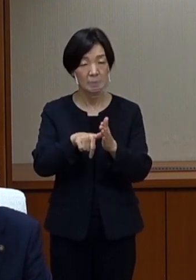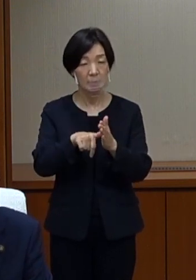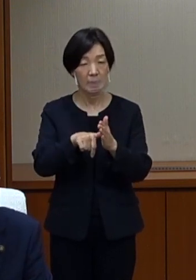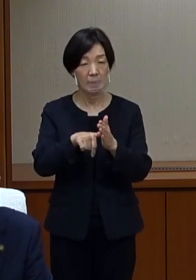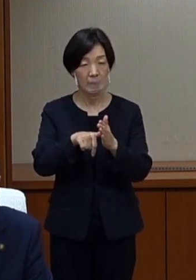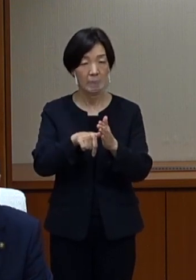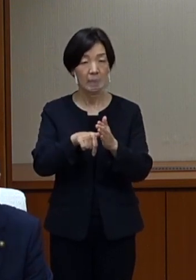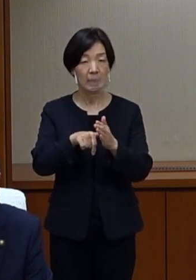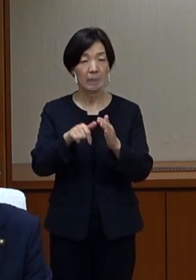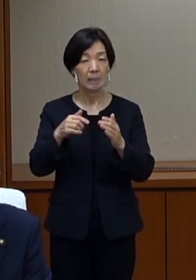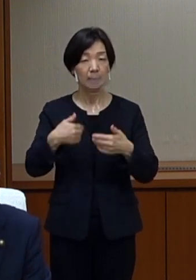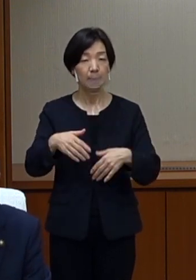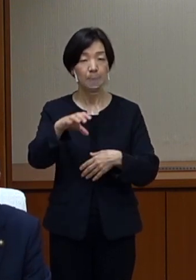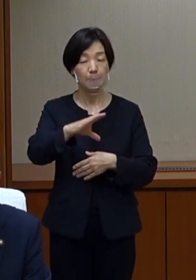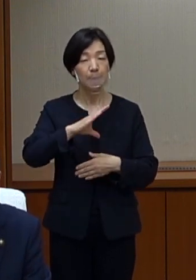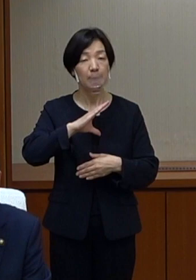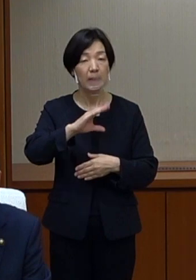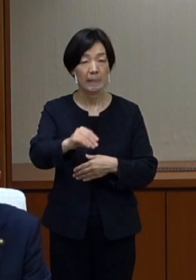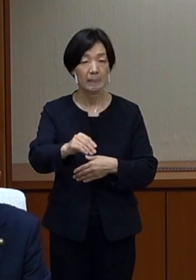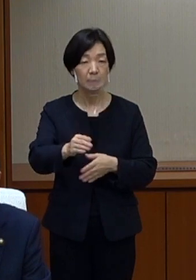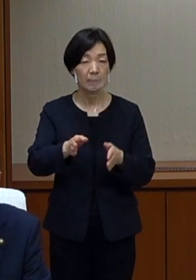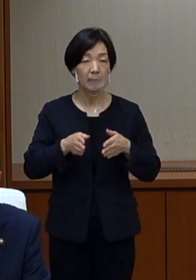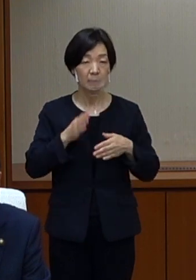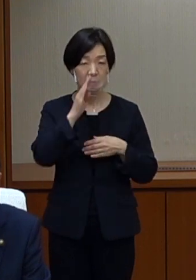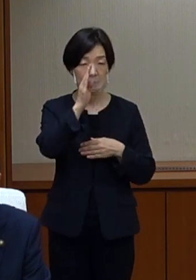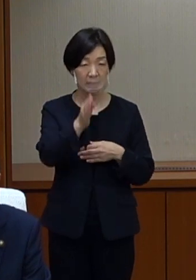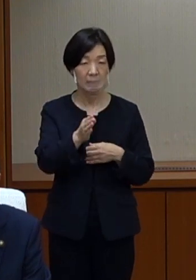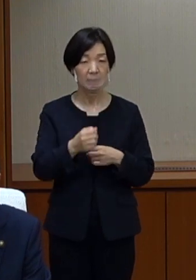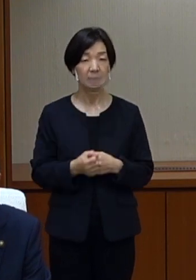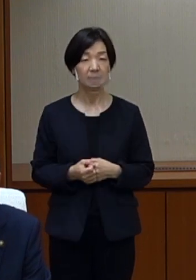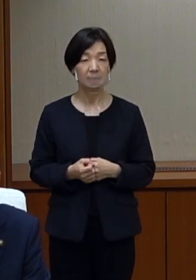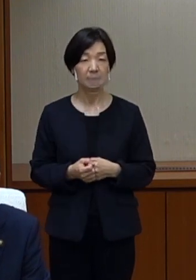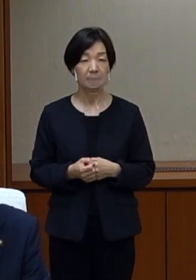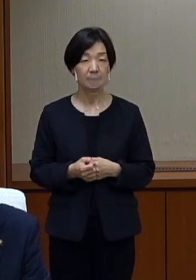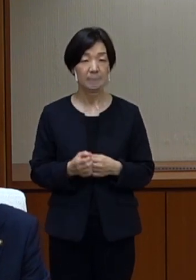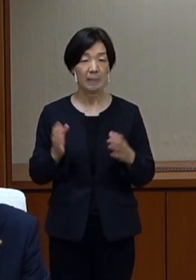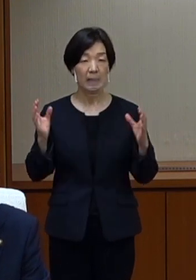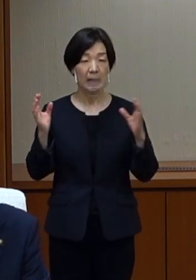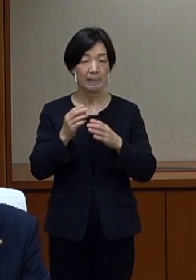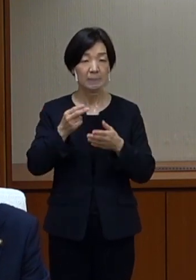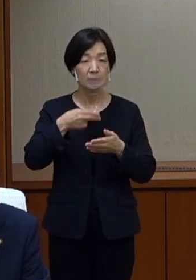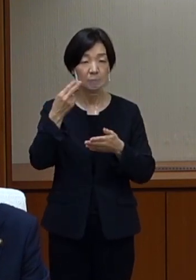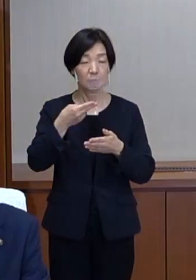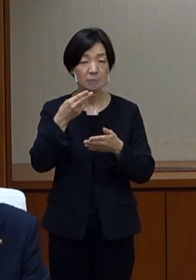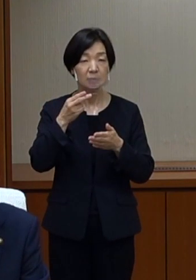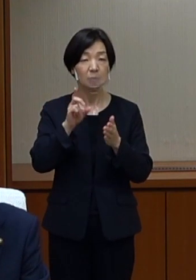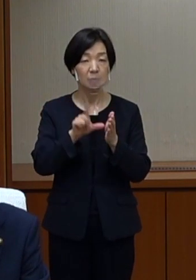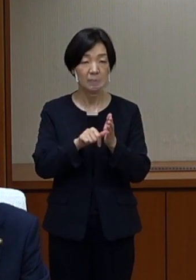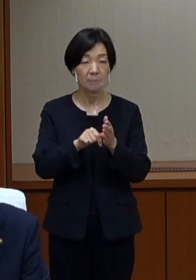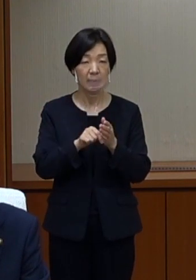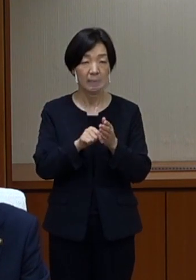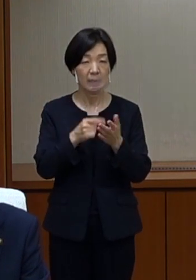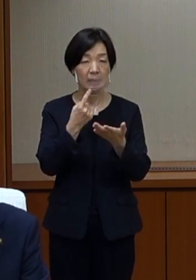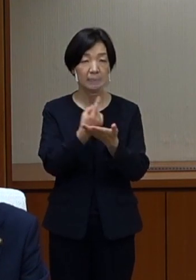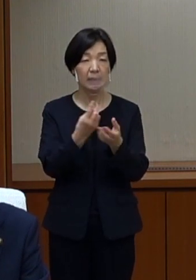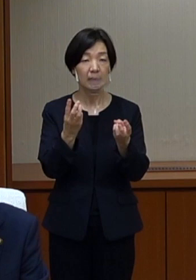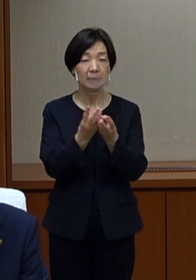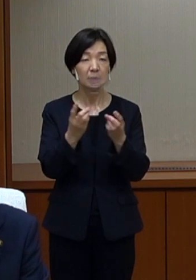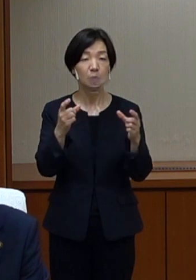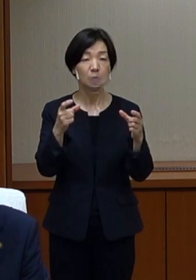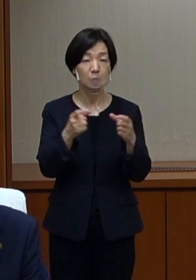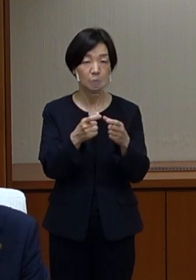ください。会食等はできるだけ少人数短時間を基本とし